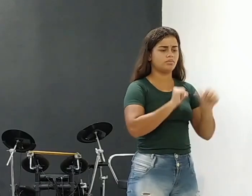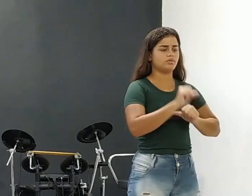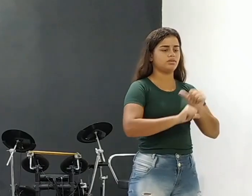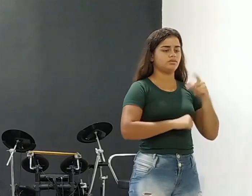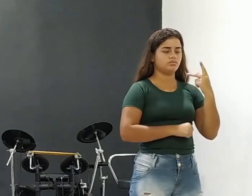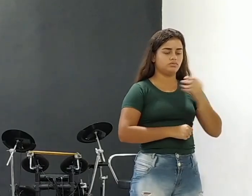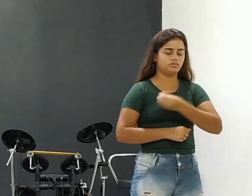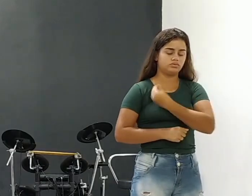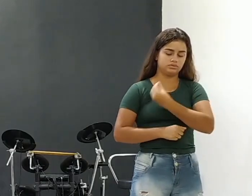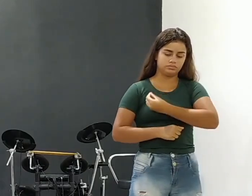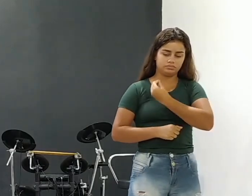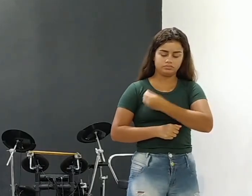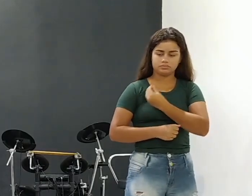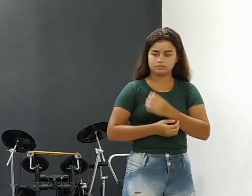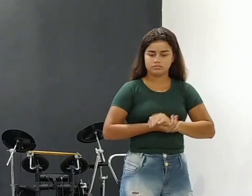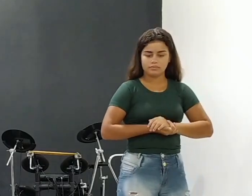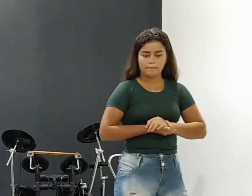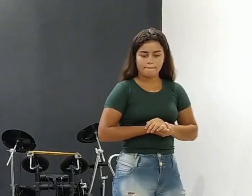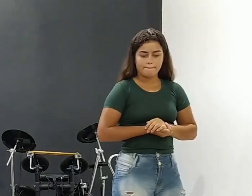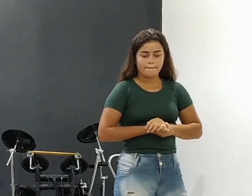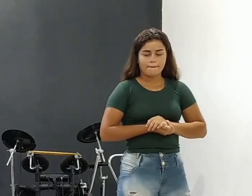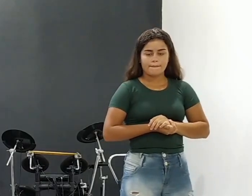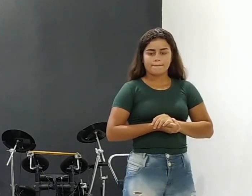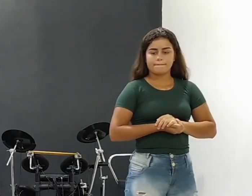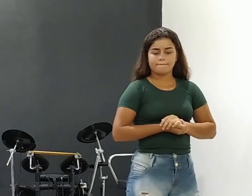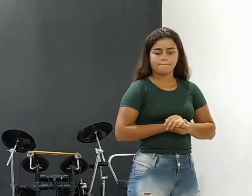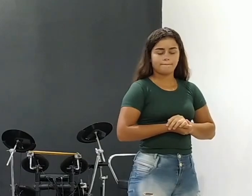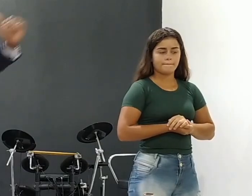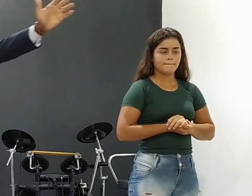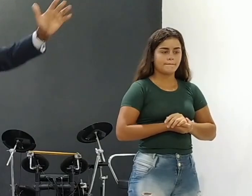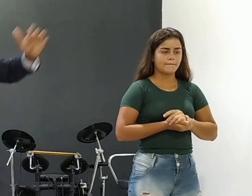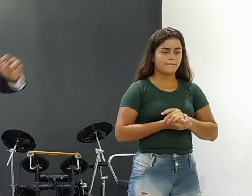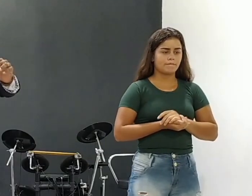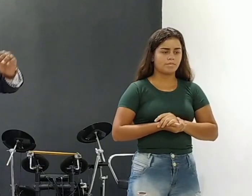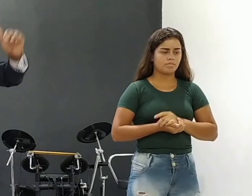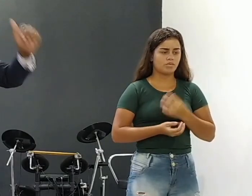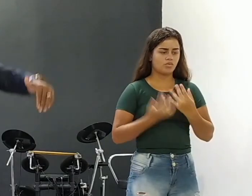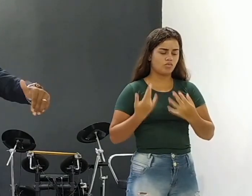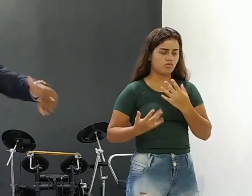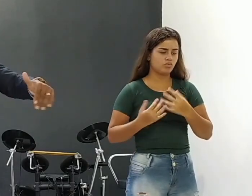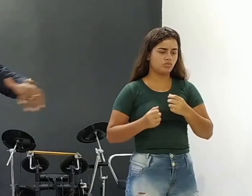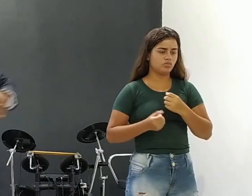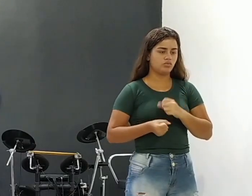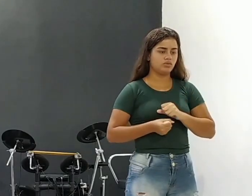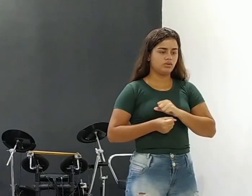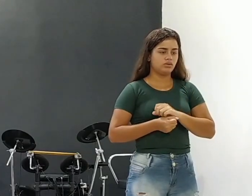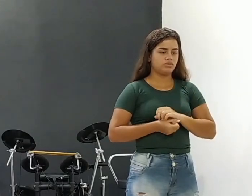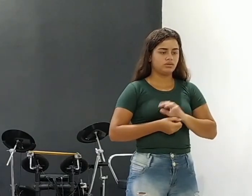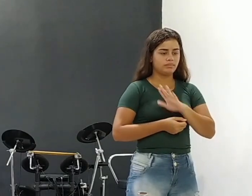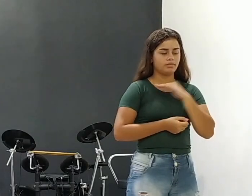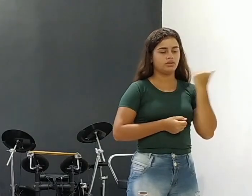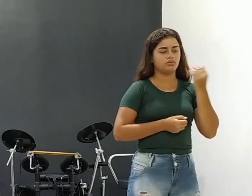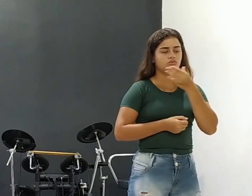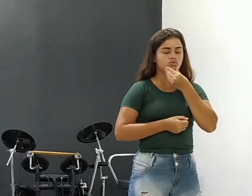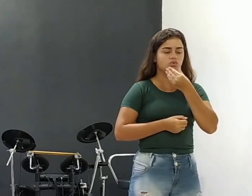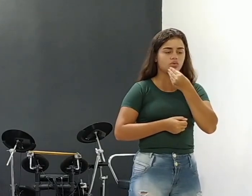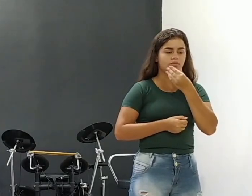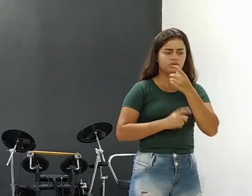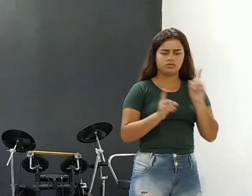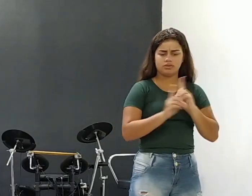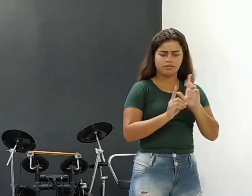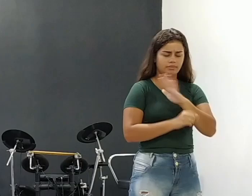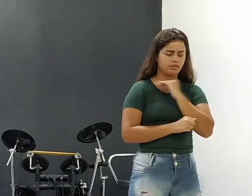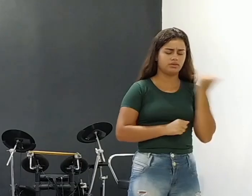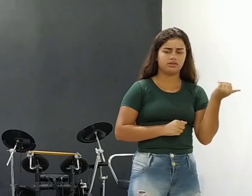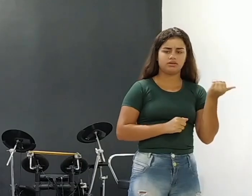você, porque o fogo que queimava naquele lugar, que matou aqueles homens dentro daquele forno, não é para te